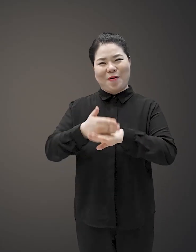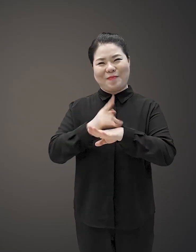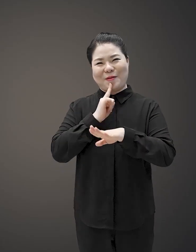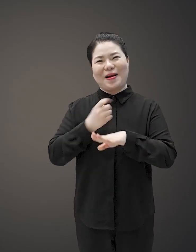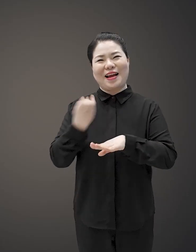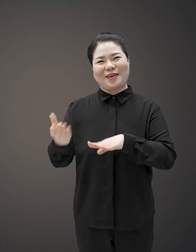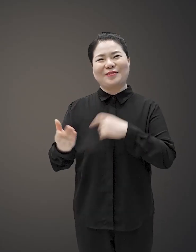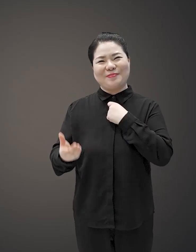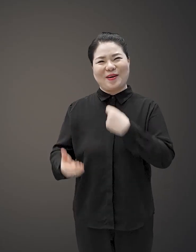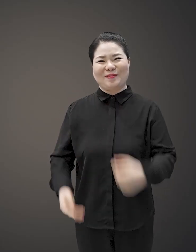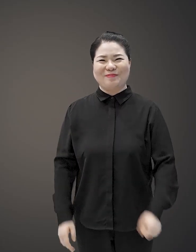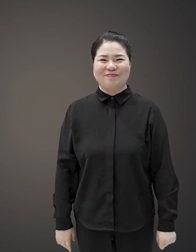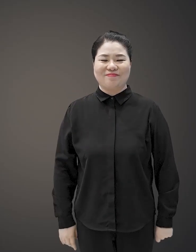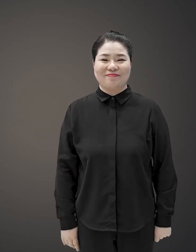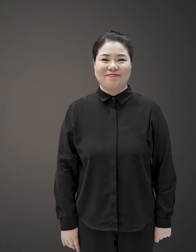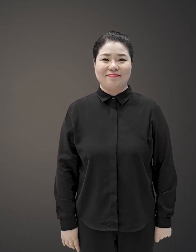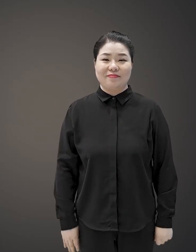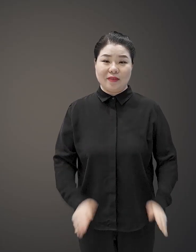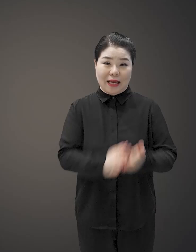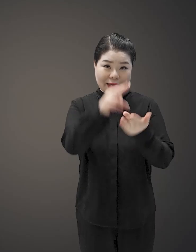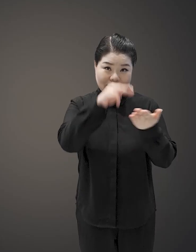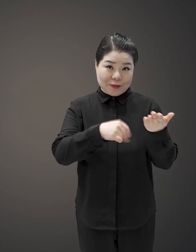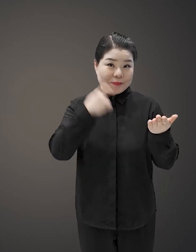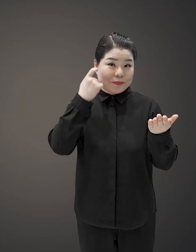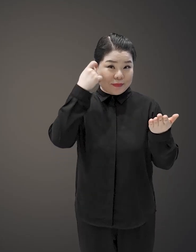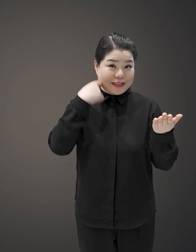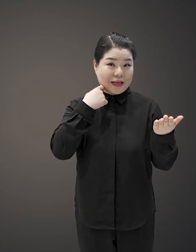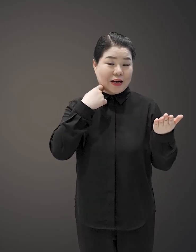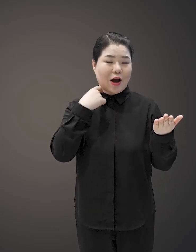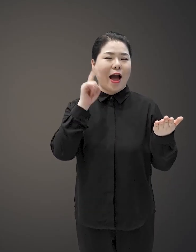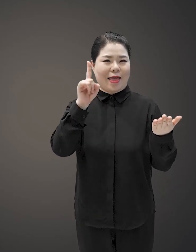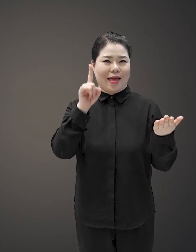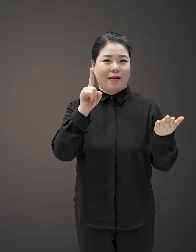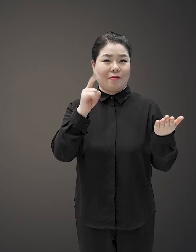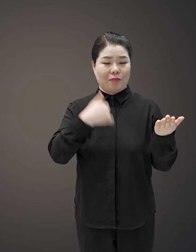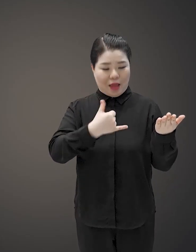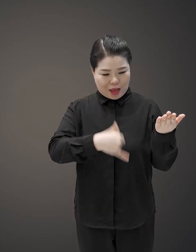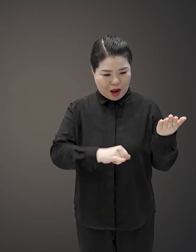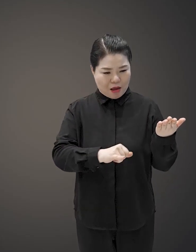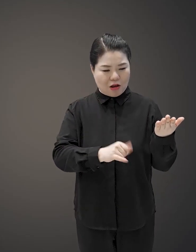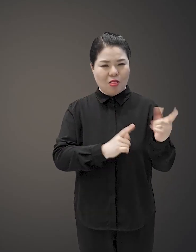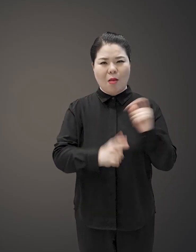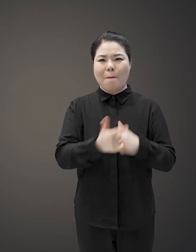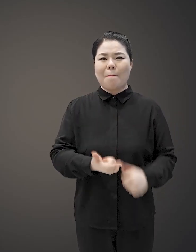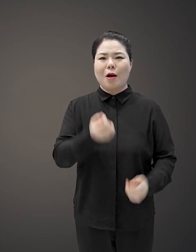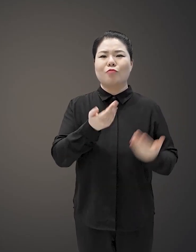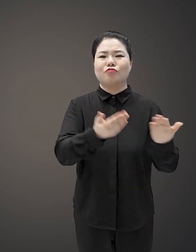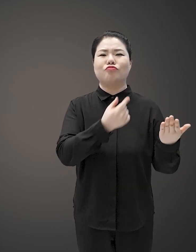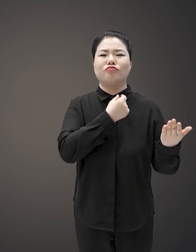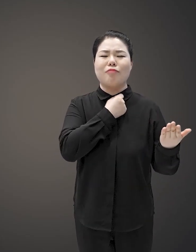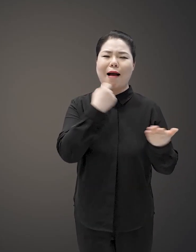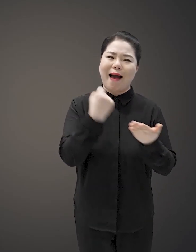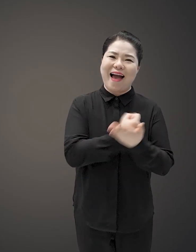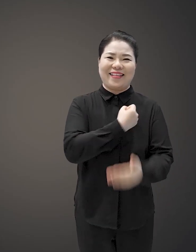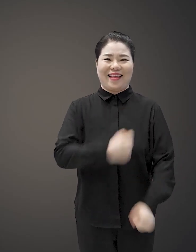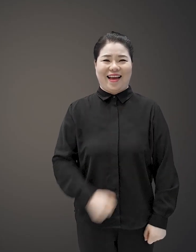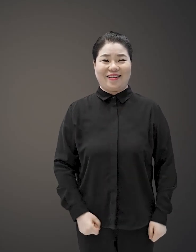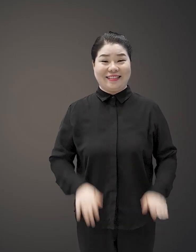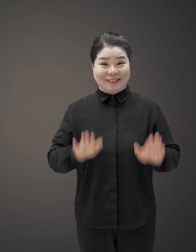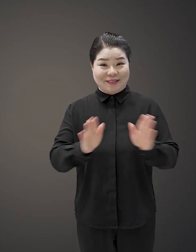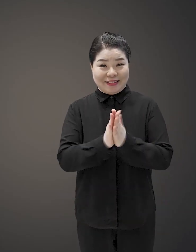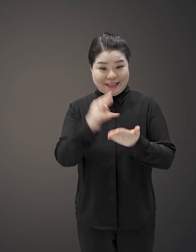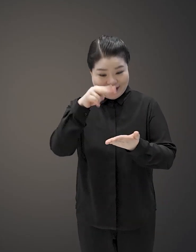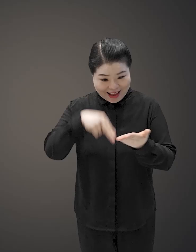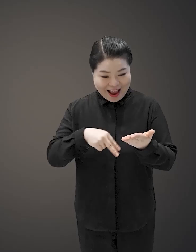얘기해주고 싶어요. 이 책을 읽고 드는 생각은 딱 한 가지다. 내 아이에게 조금이라도 더 일찍 읽힐걸. 지금이라도 이 책을 알게 되어